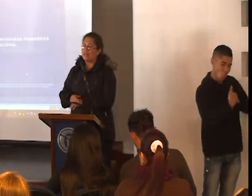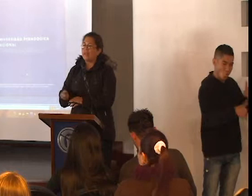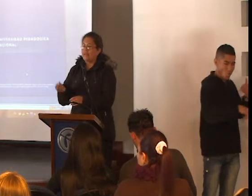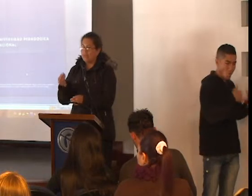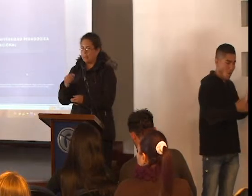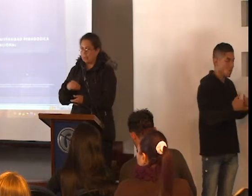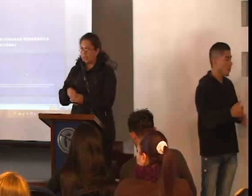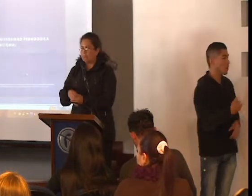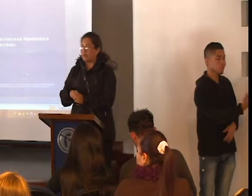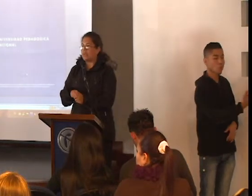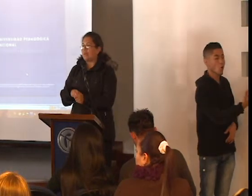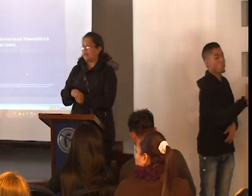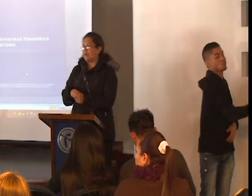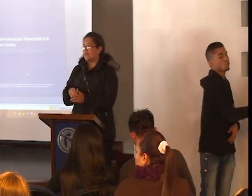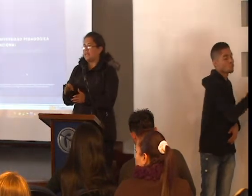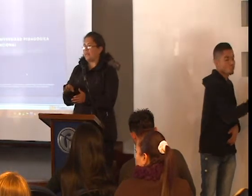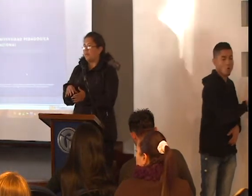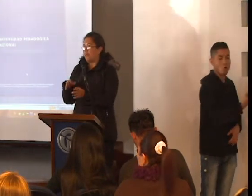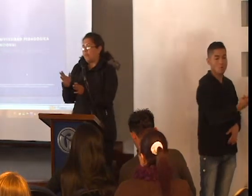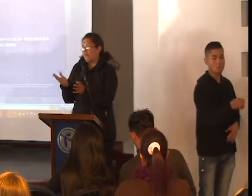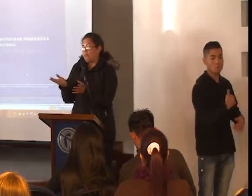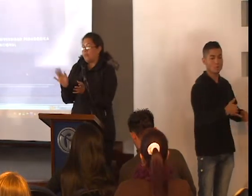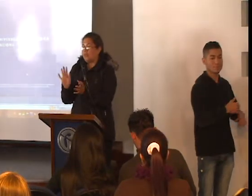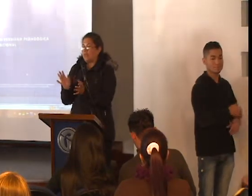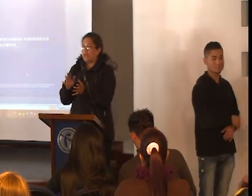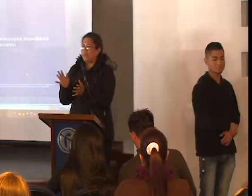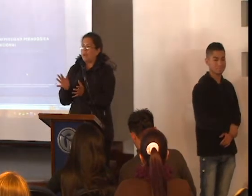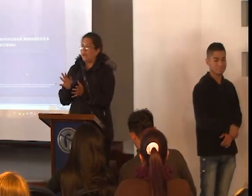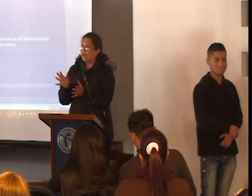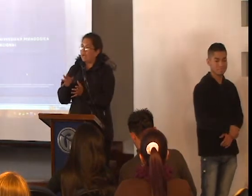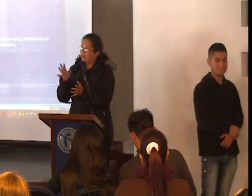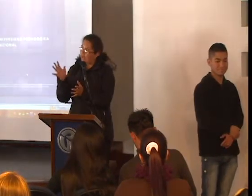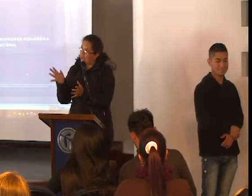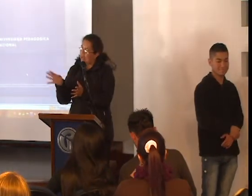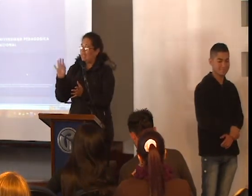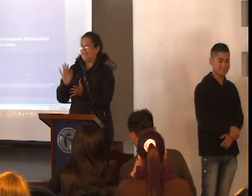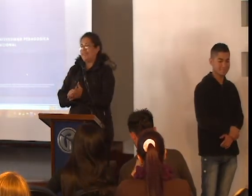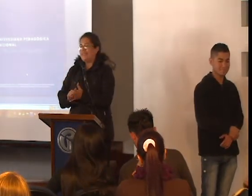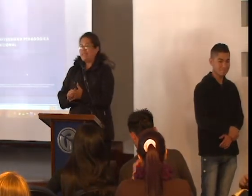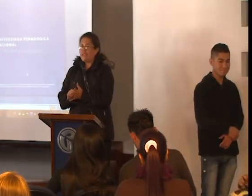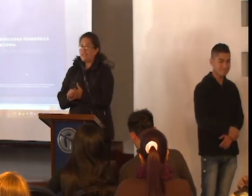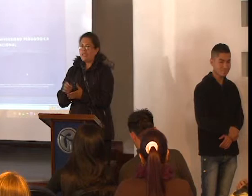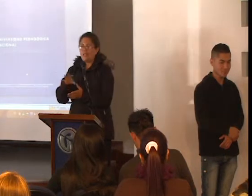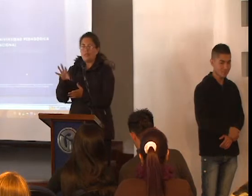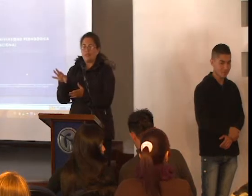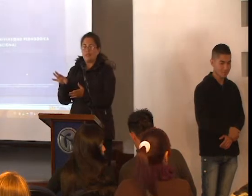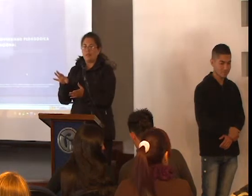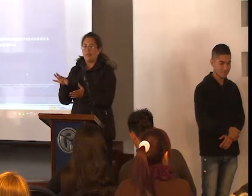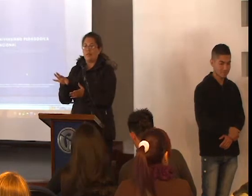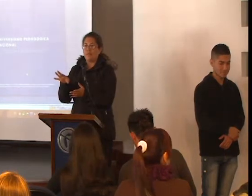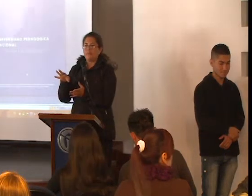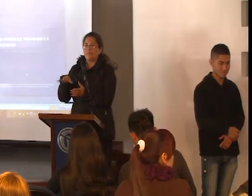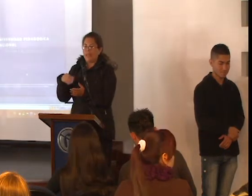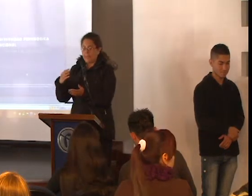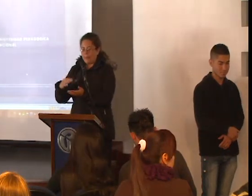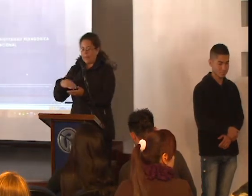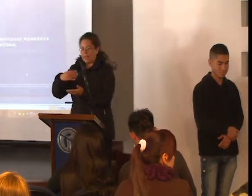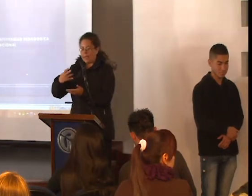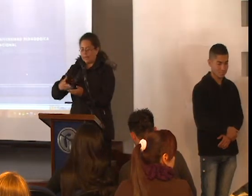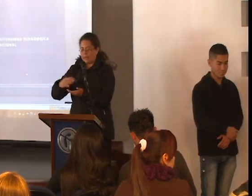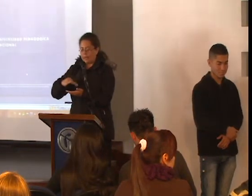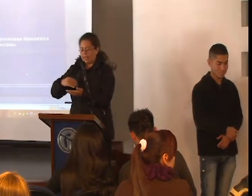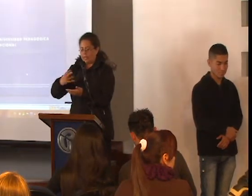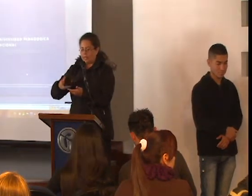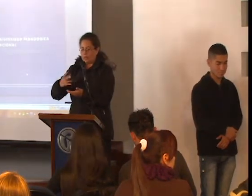los juegos de los demás. También porque de una u otra manera, pues, por ejemplo, otra niña, que Lorelita tiene síndrome de Down,